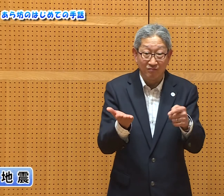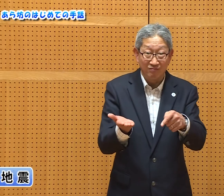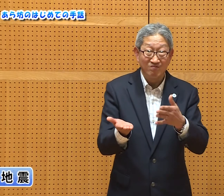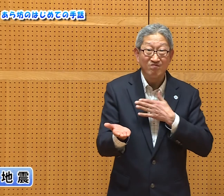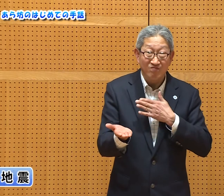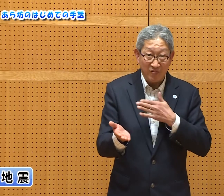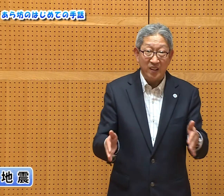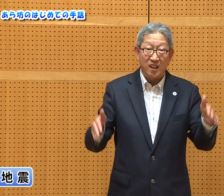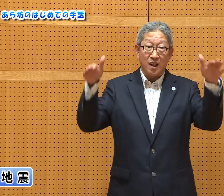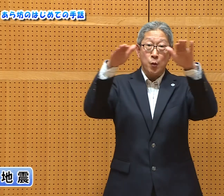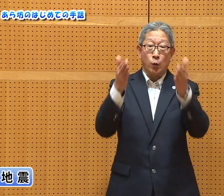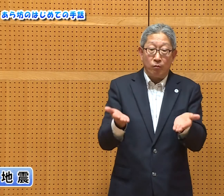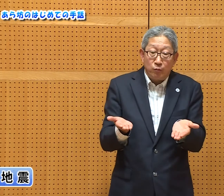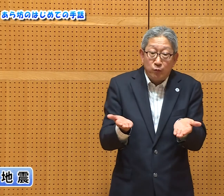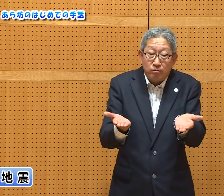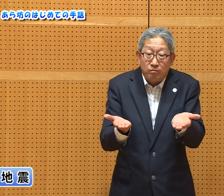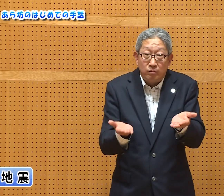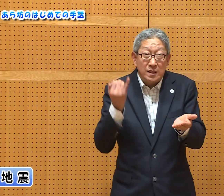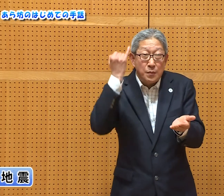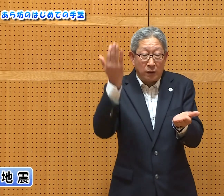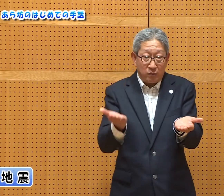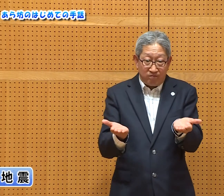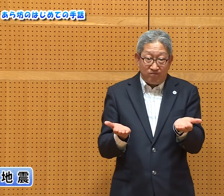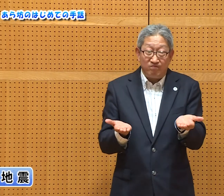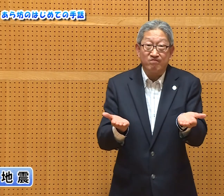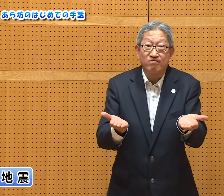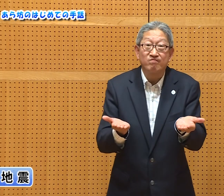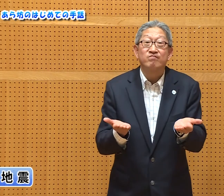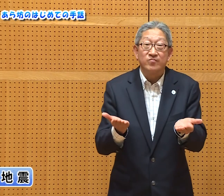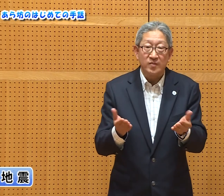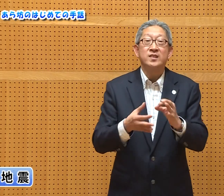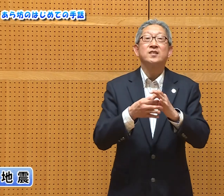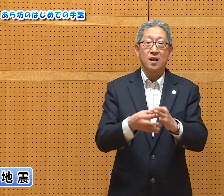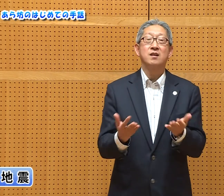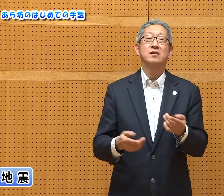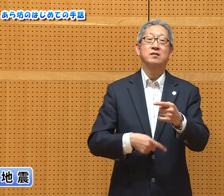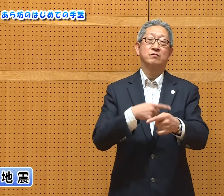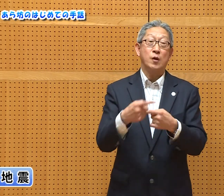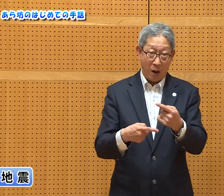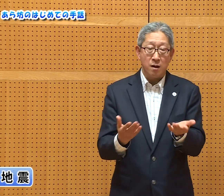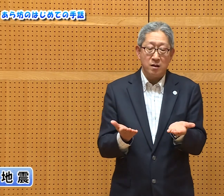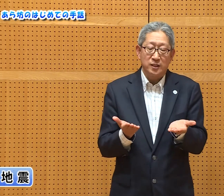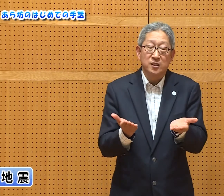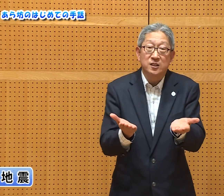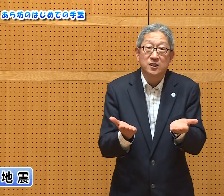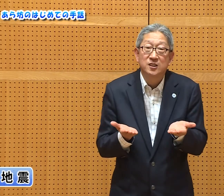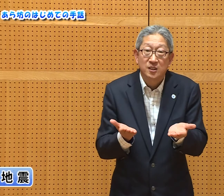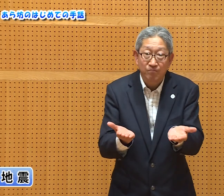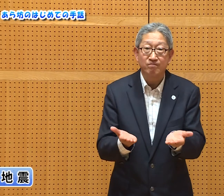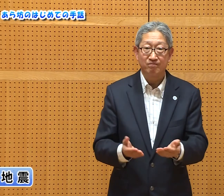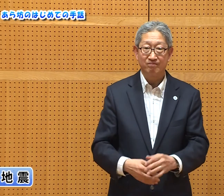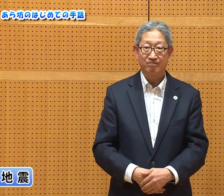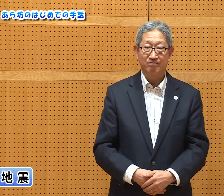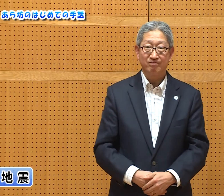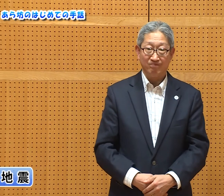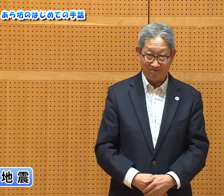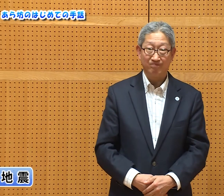これは地震です。建物のもう地面が揺れている様子ですから、これが手話の表現としてはこれが地震です。